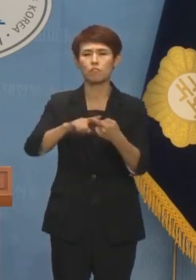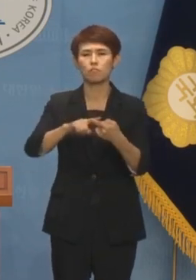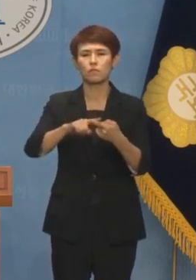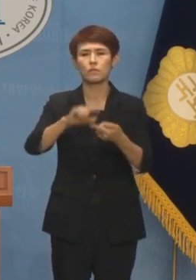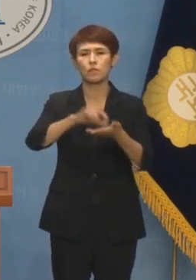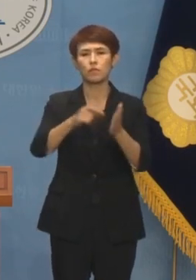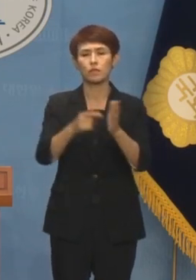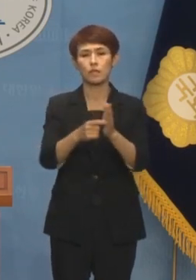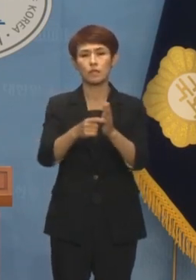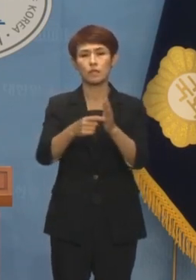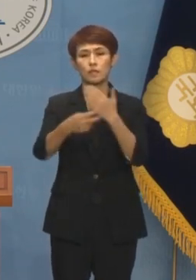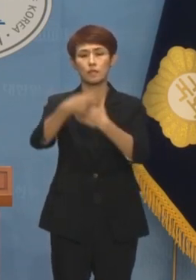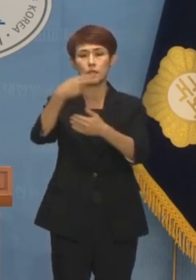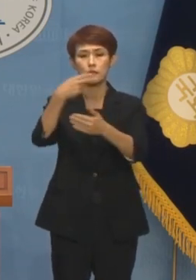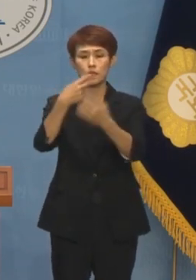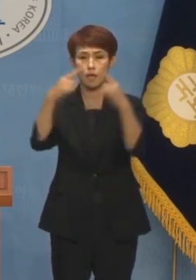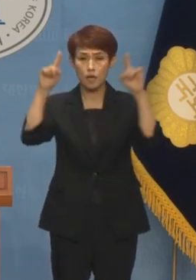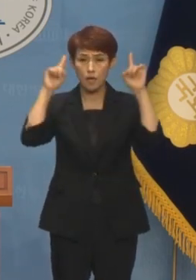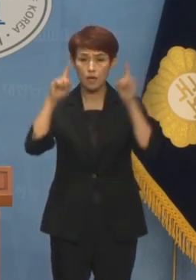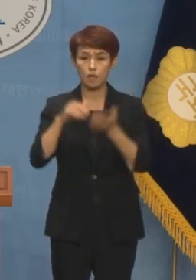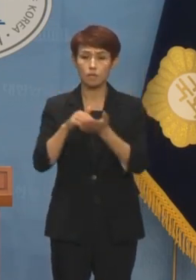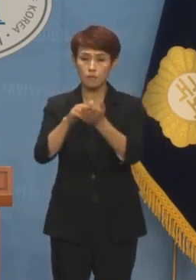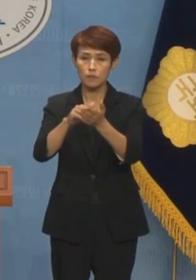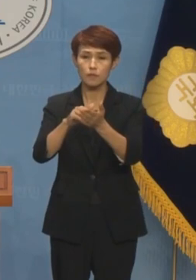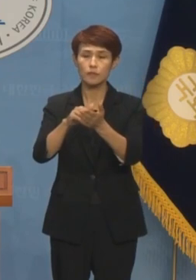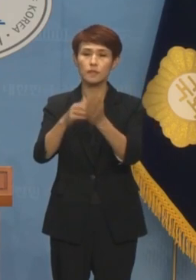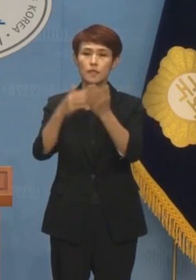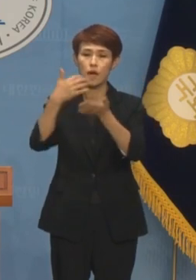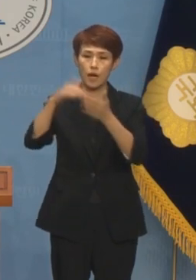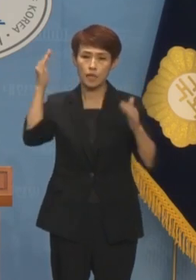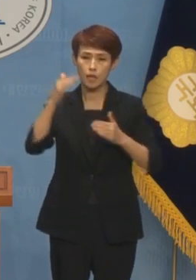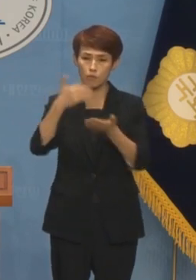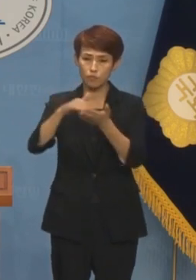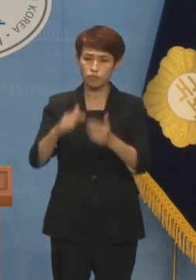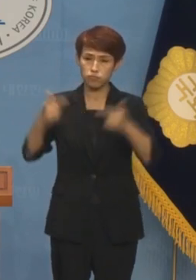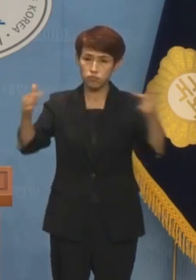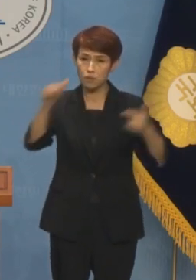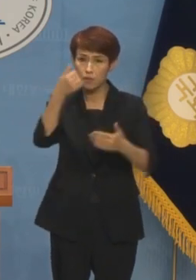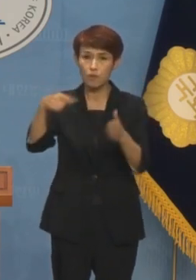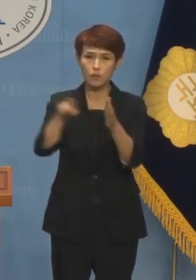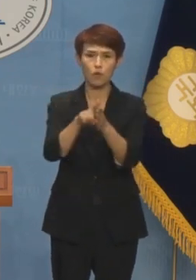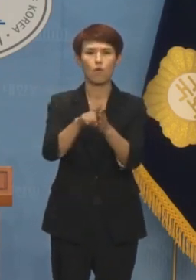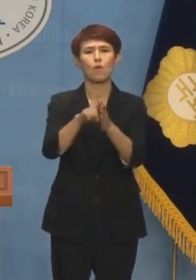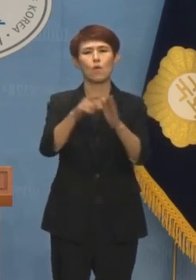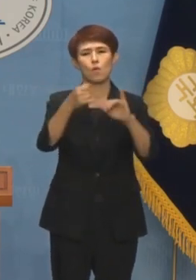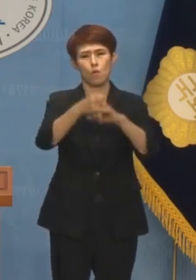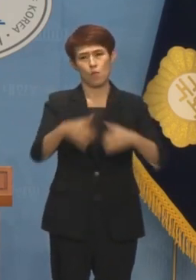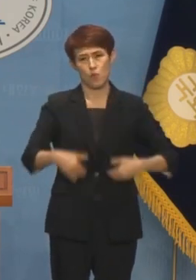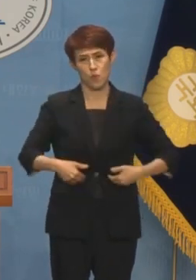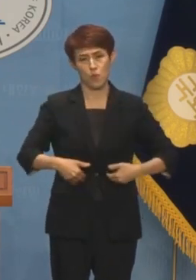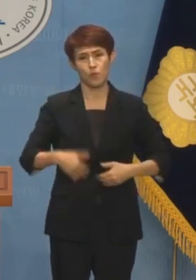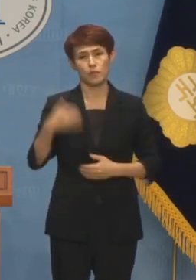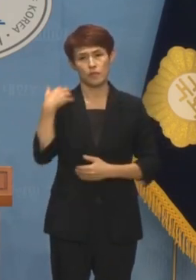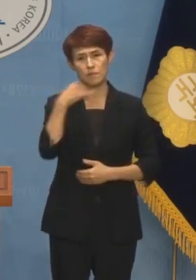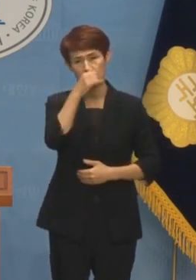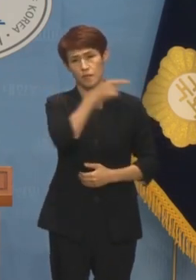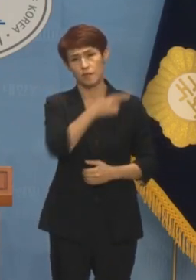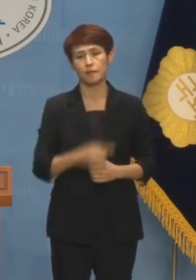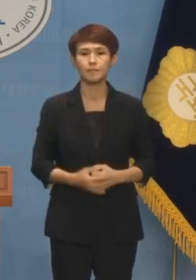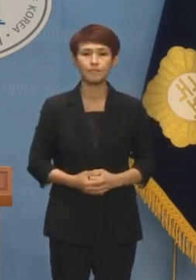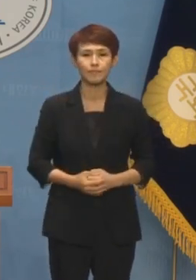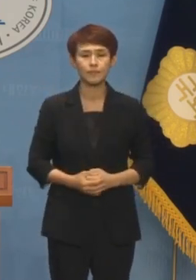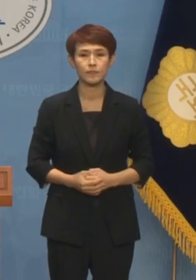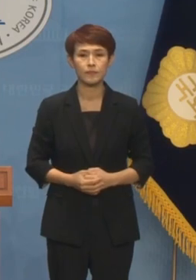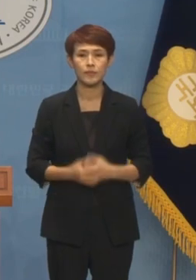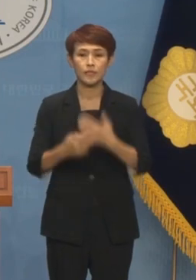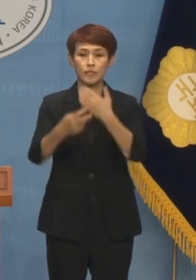증원 규모에 대해 어떠한 방안도 제출하지 않고 있다는 점에서 책임이 없지 않습니다.